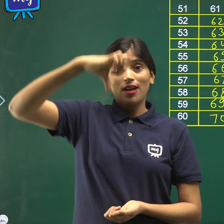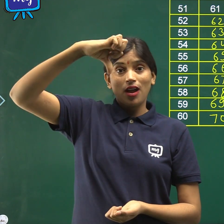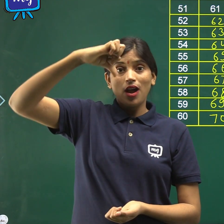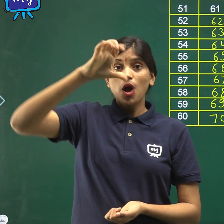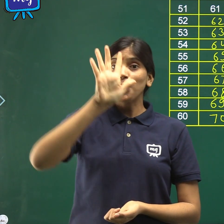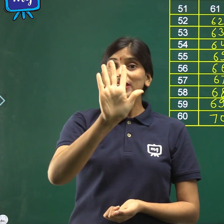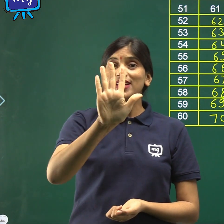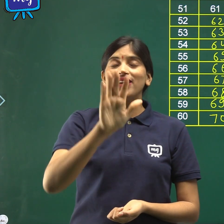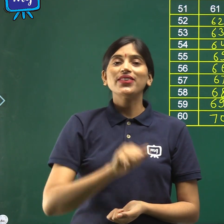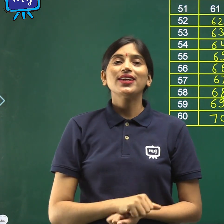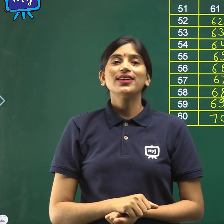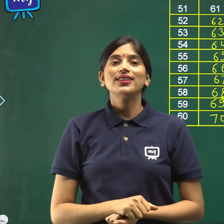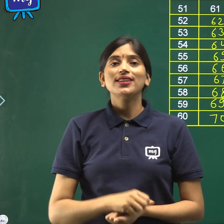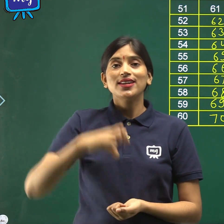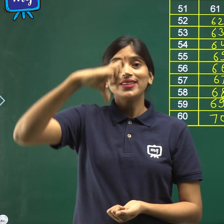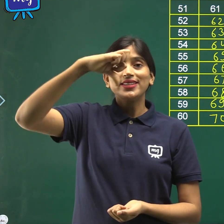95,